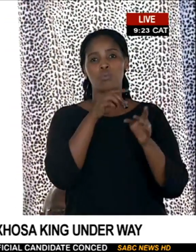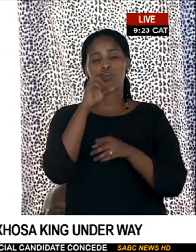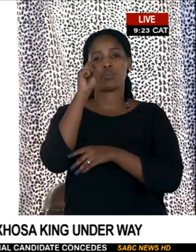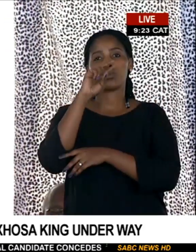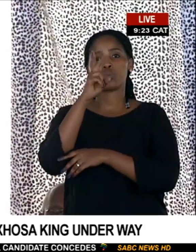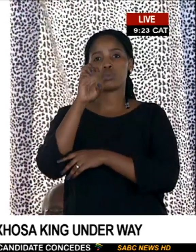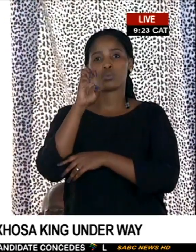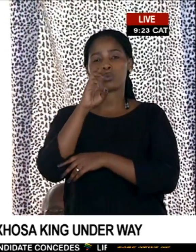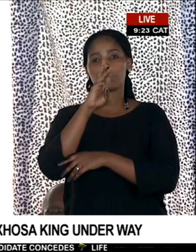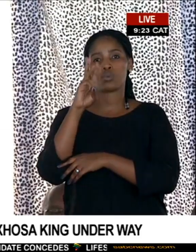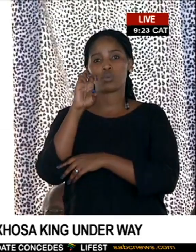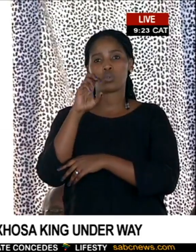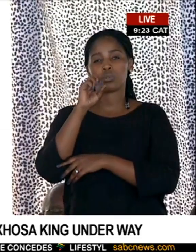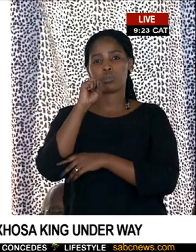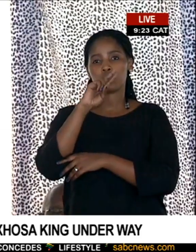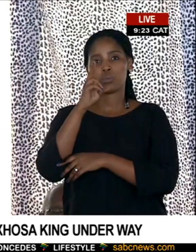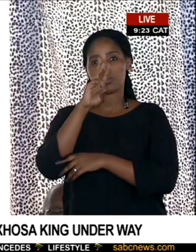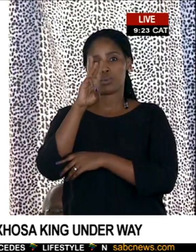makahambe owubaxelela uMaqoma,